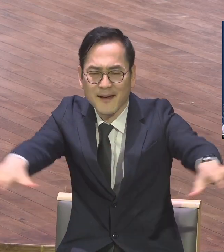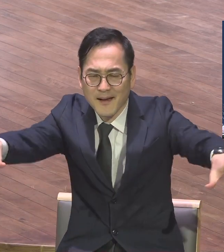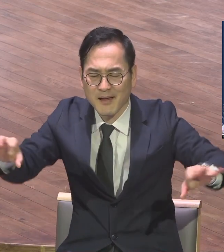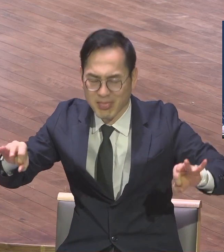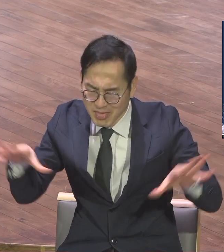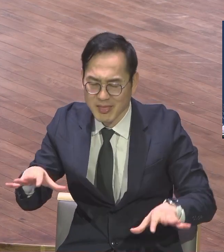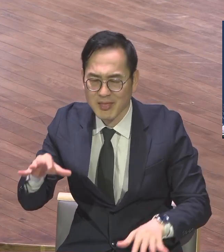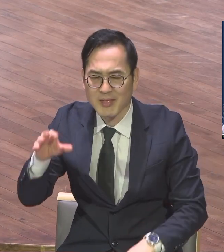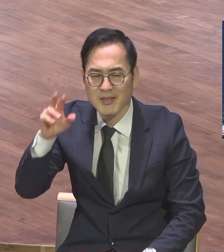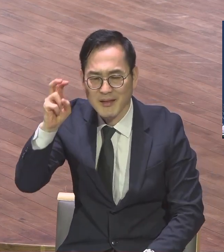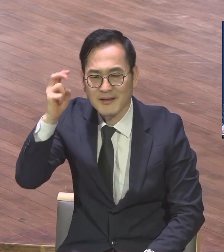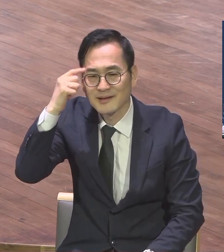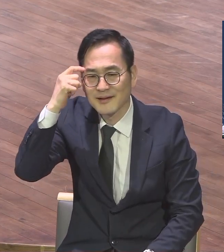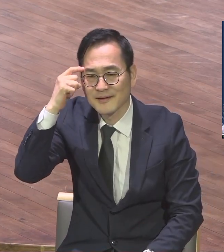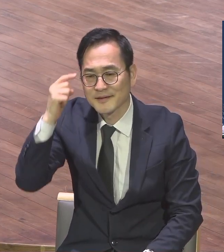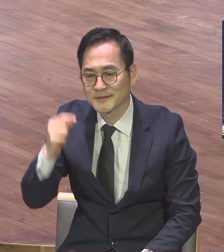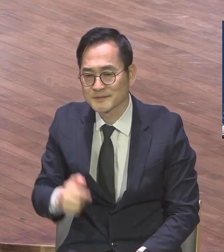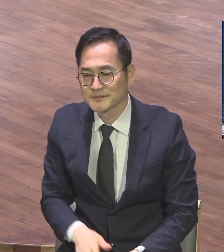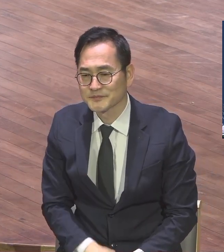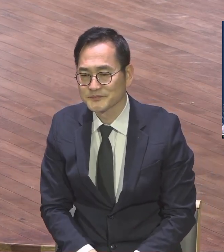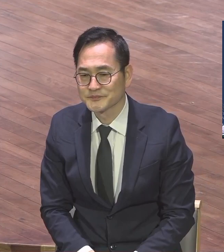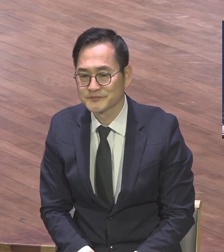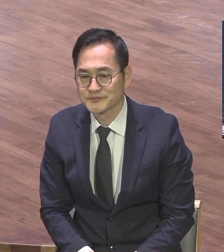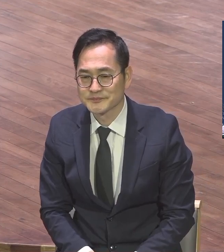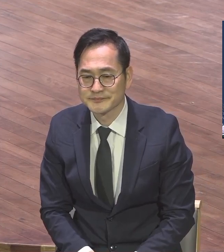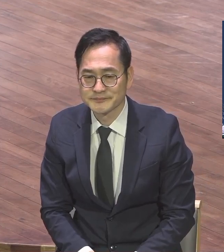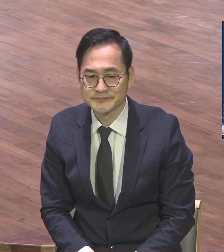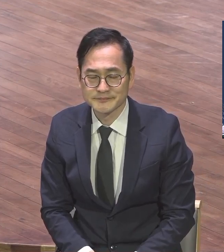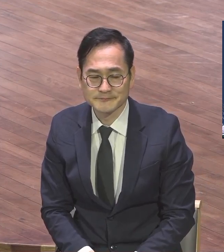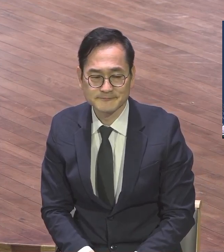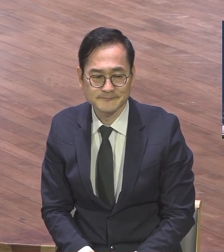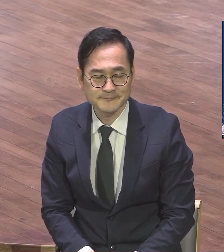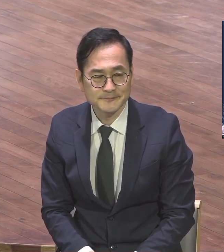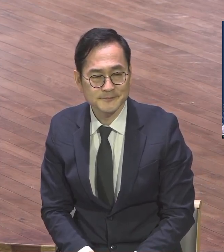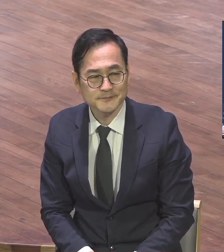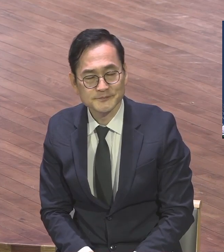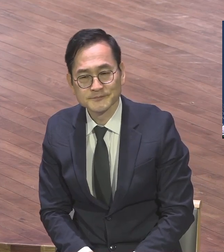지역에 복음이 전파될 수 있다고 생각을 했던 것이죠.